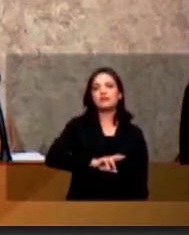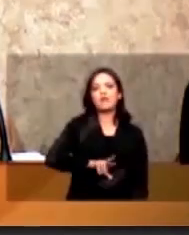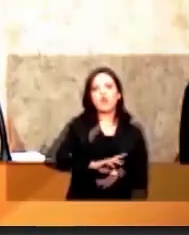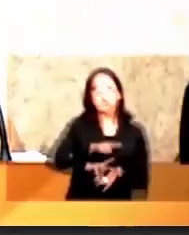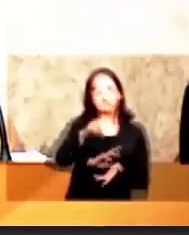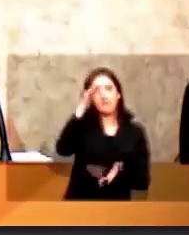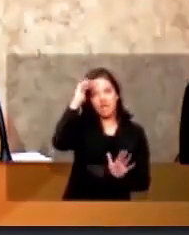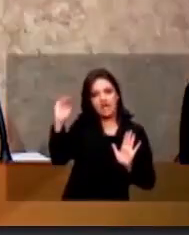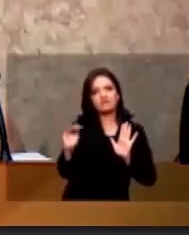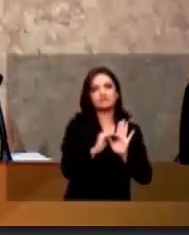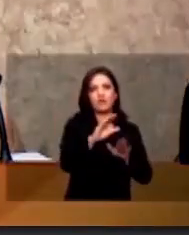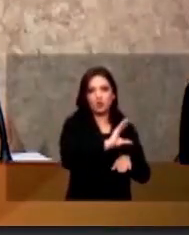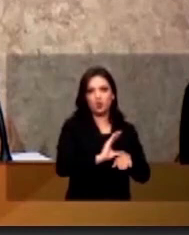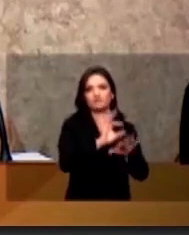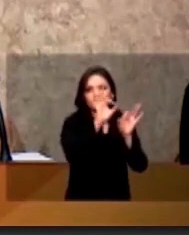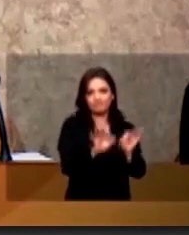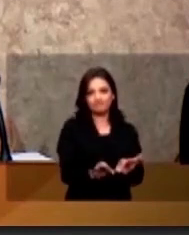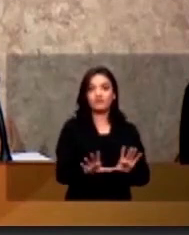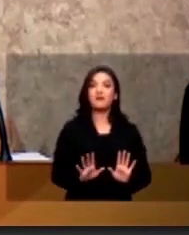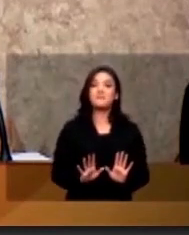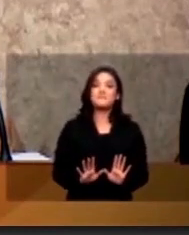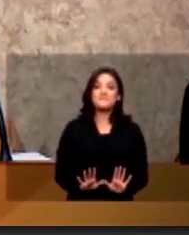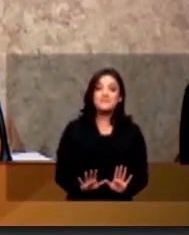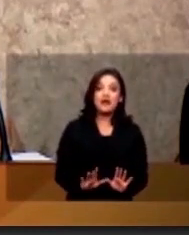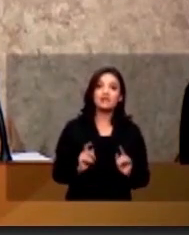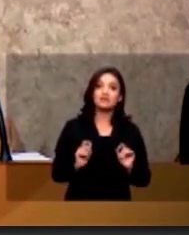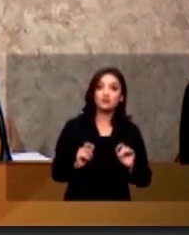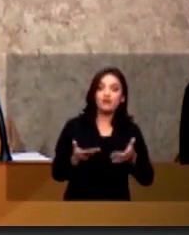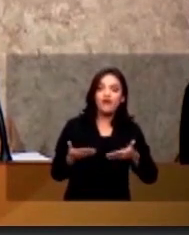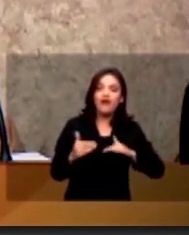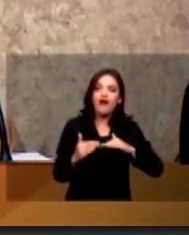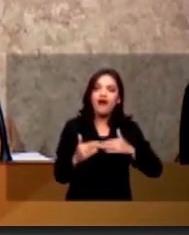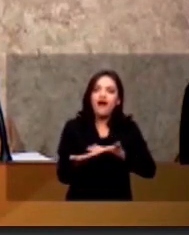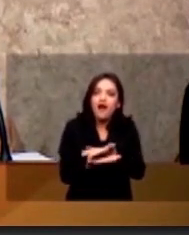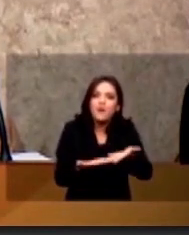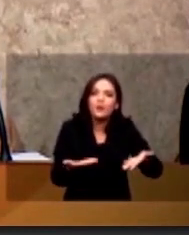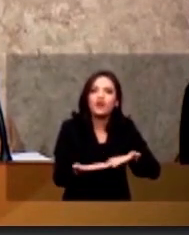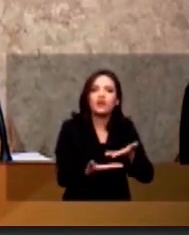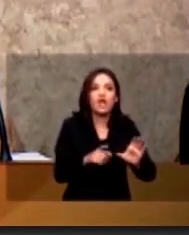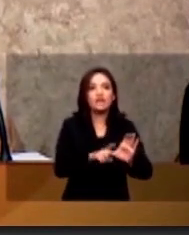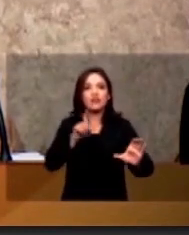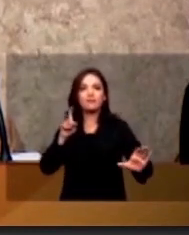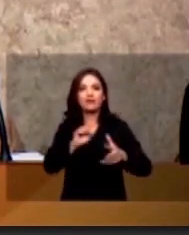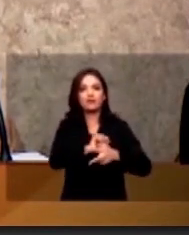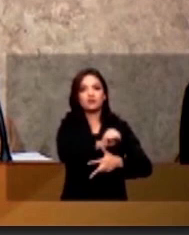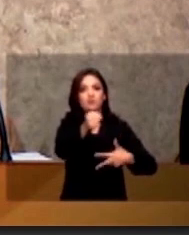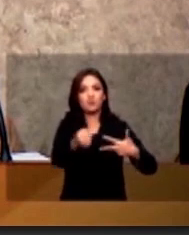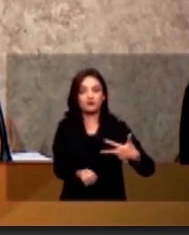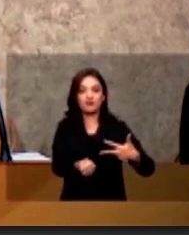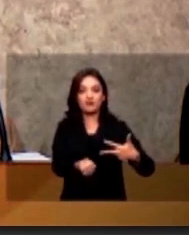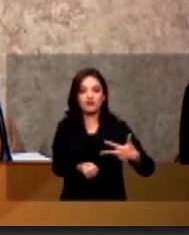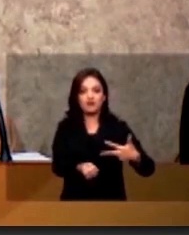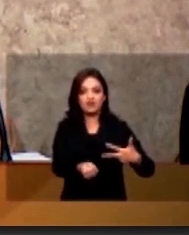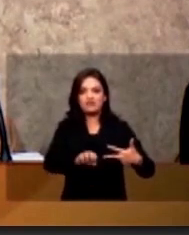tensionar O porém agonia e a independência entre os poderes não implicam a impunidade